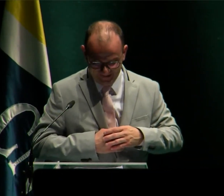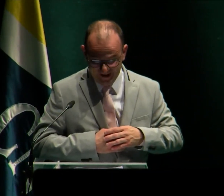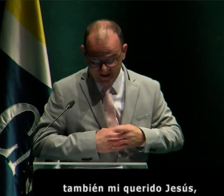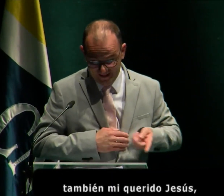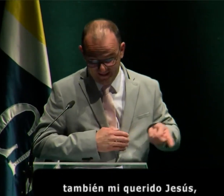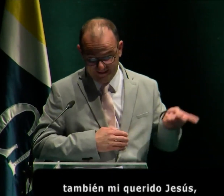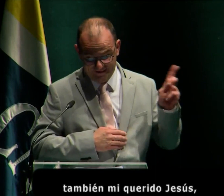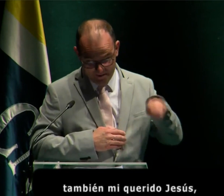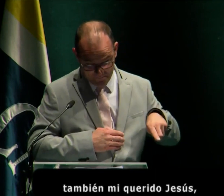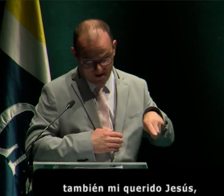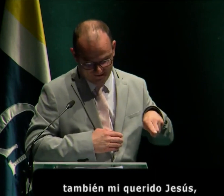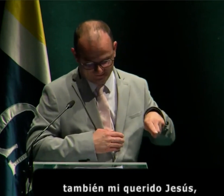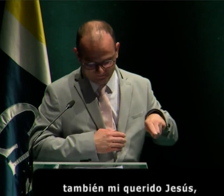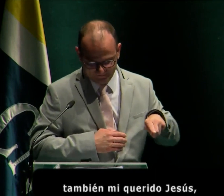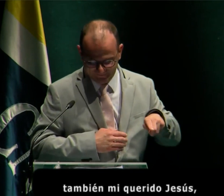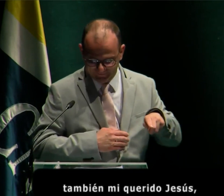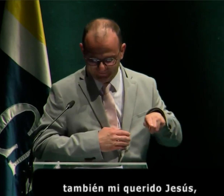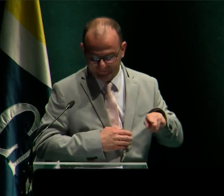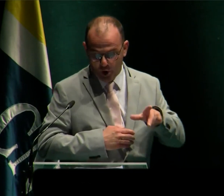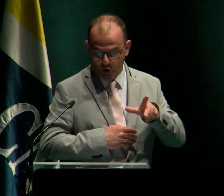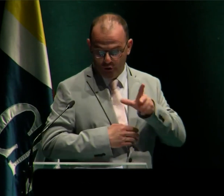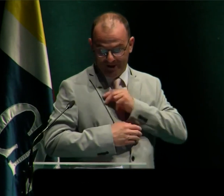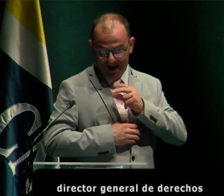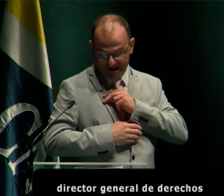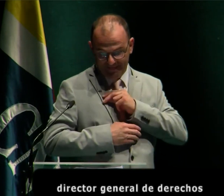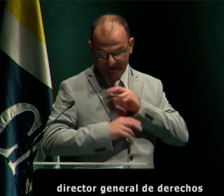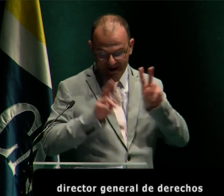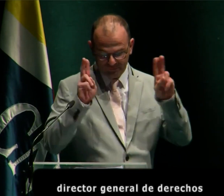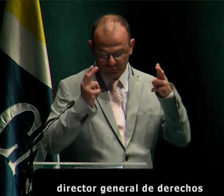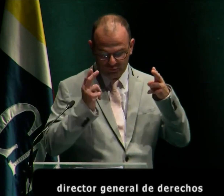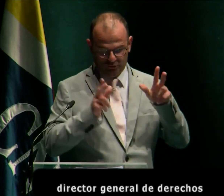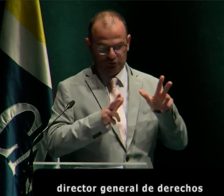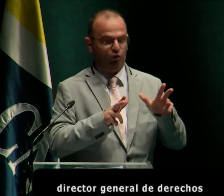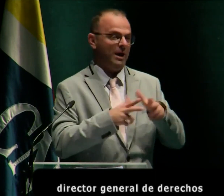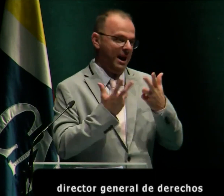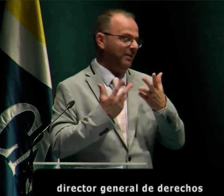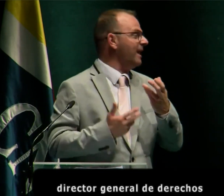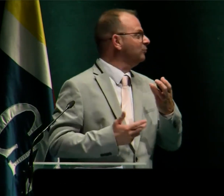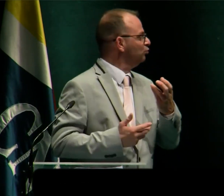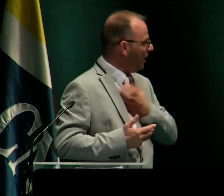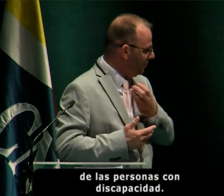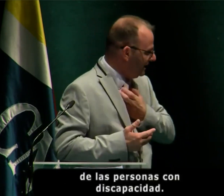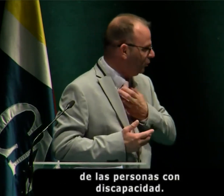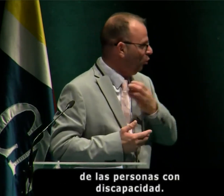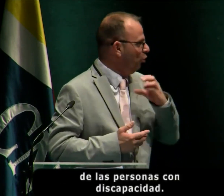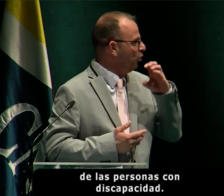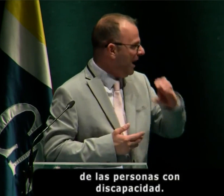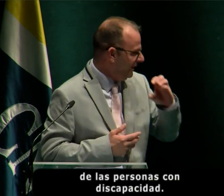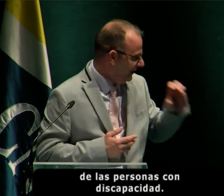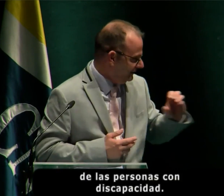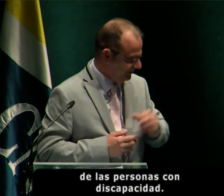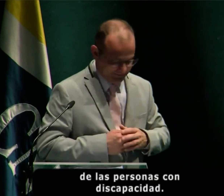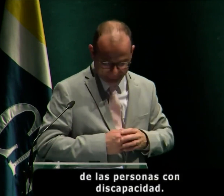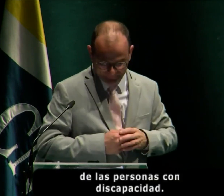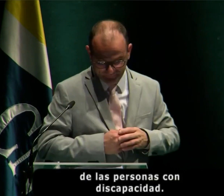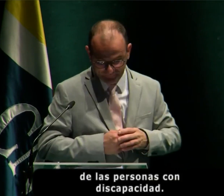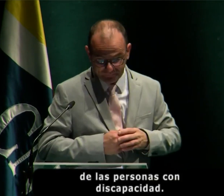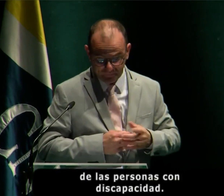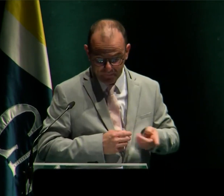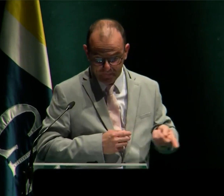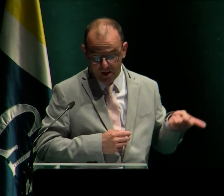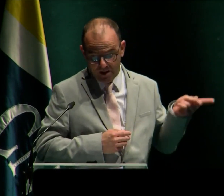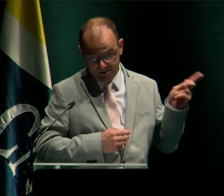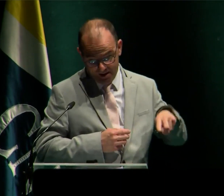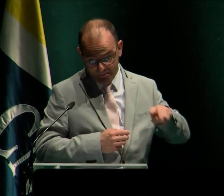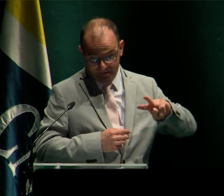Personas con Discapacidad. a la concejala de Asuntos Sociales del